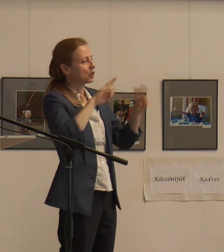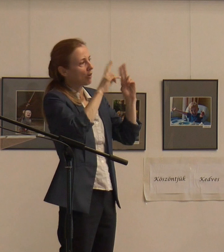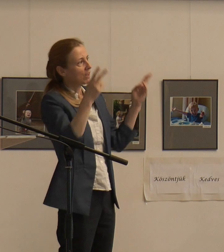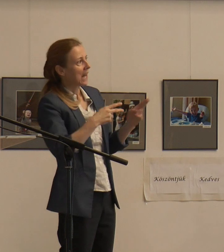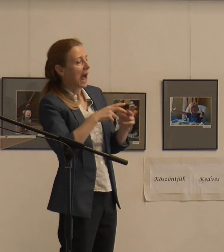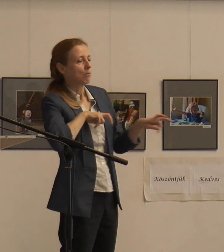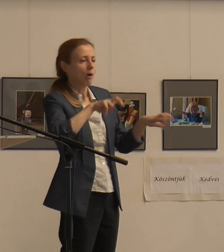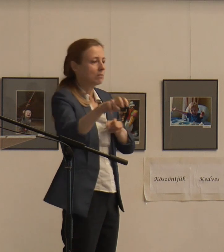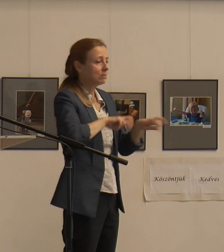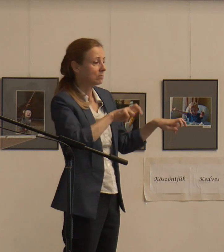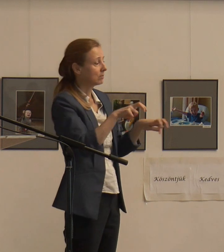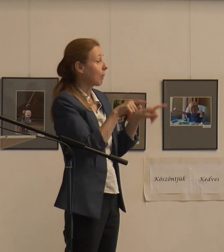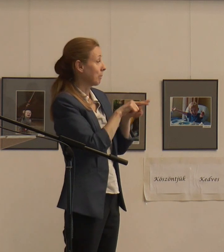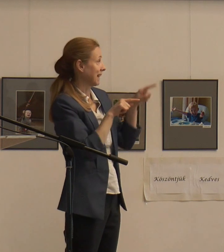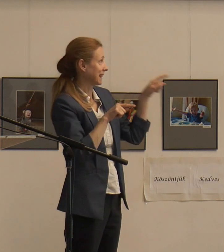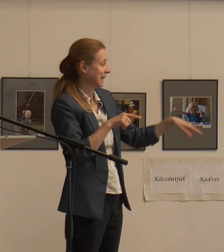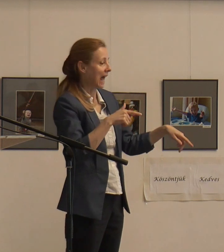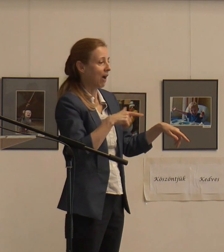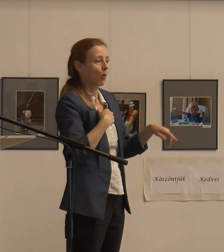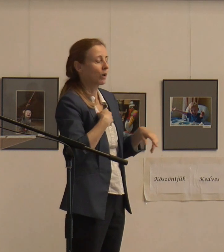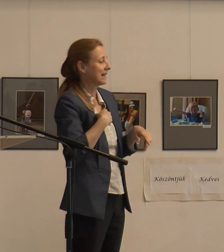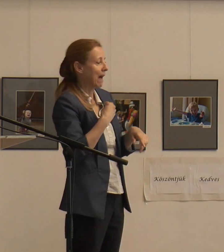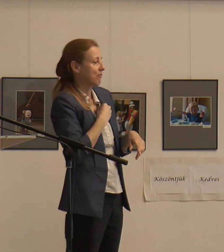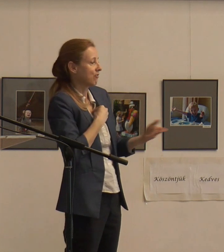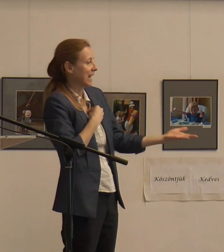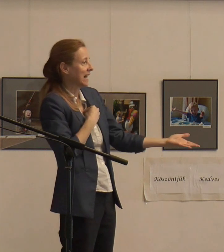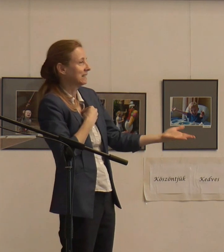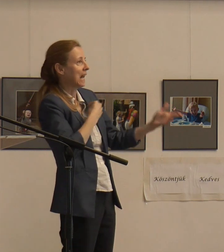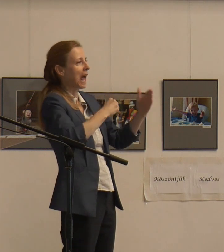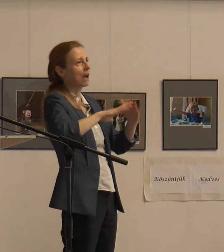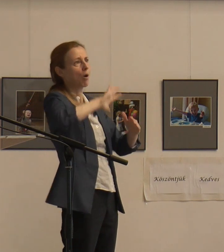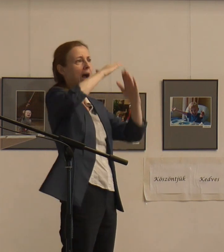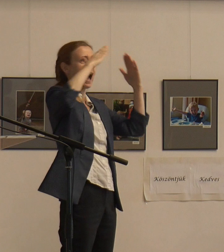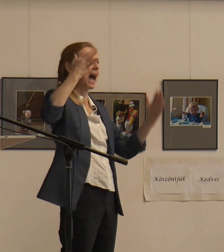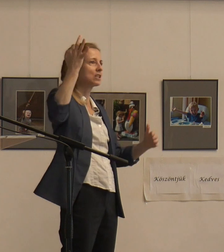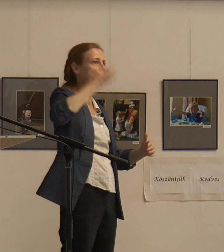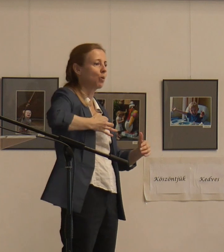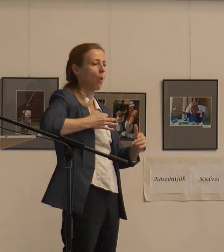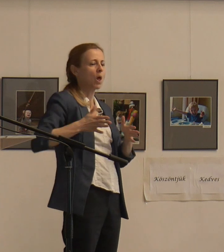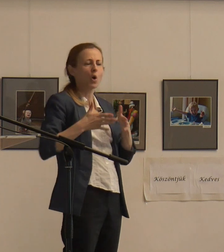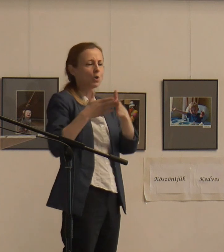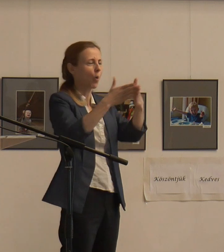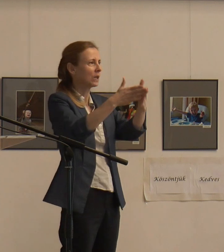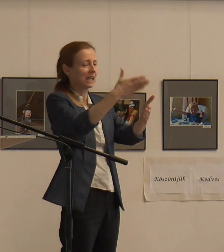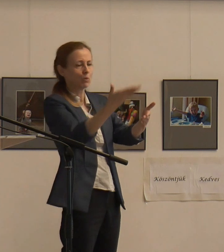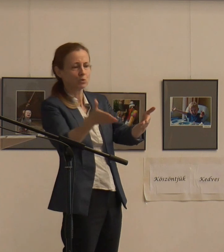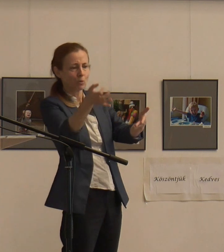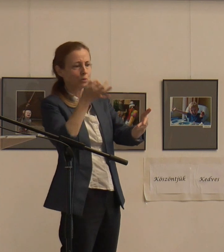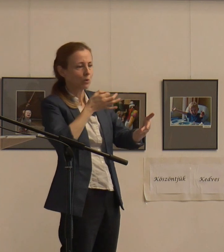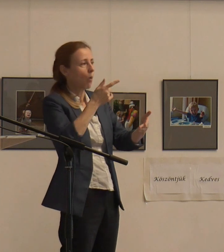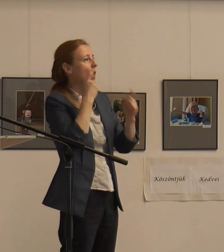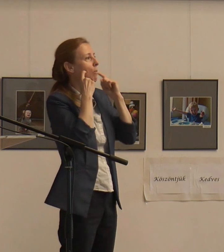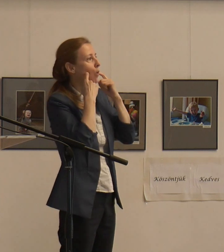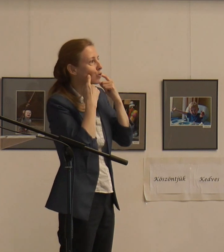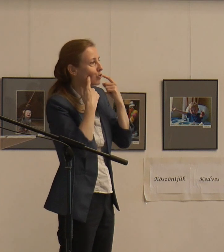világon, amerre te, nem féltelek a kilengő magas házoktól, a krokodiluszos tavaktól sem, a